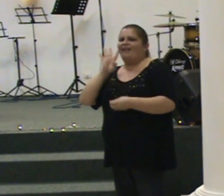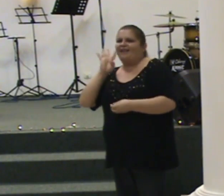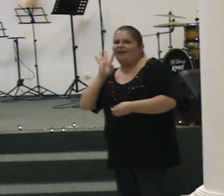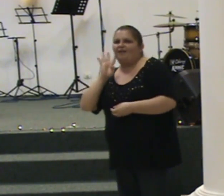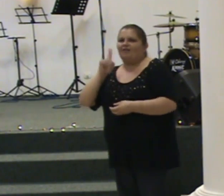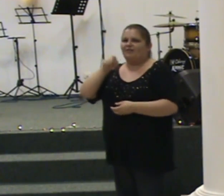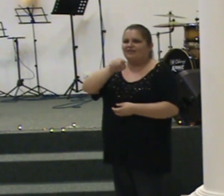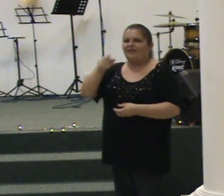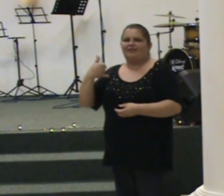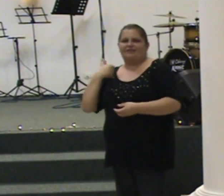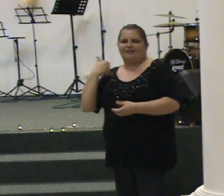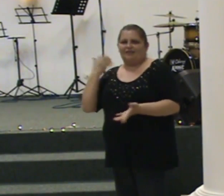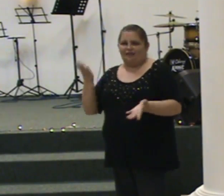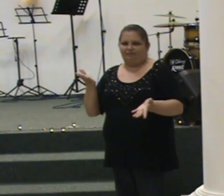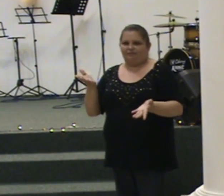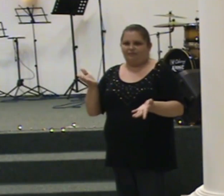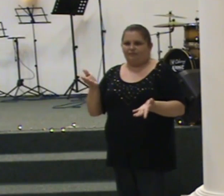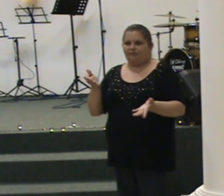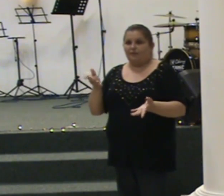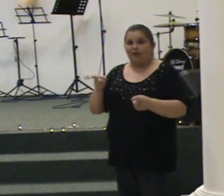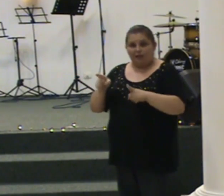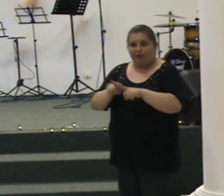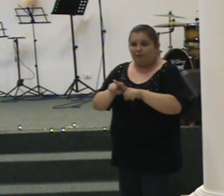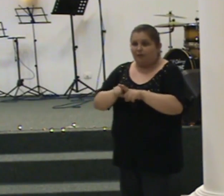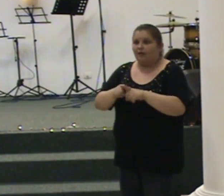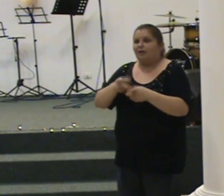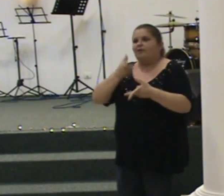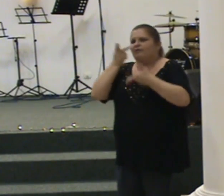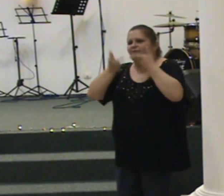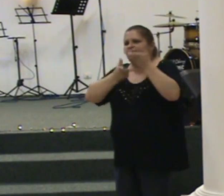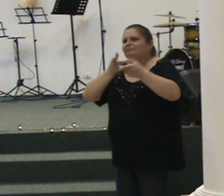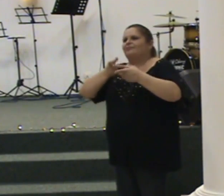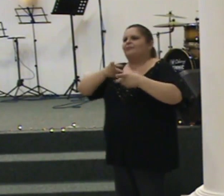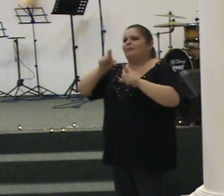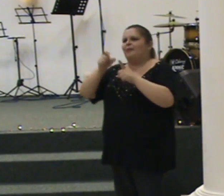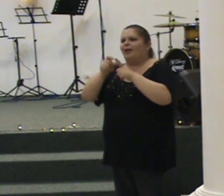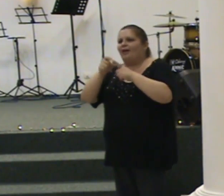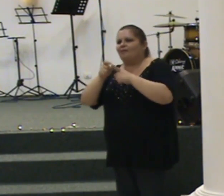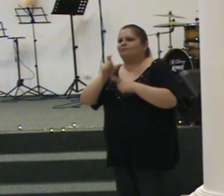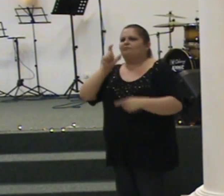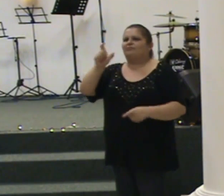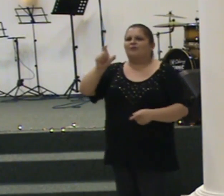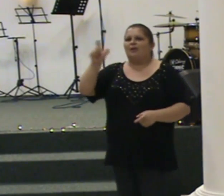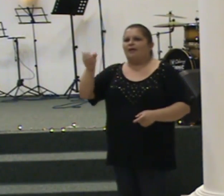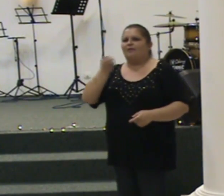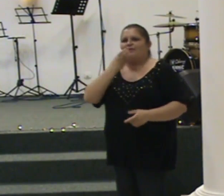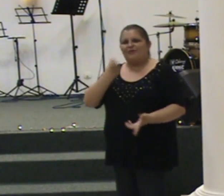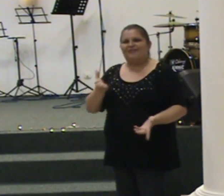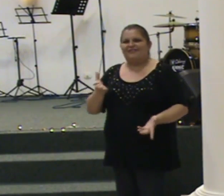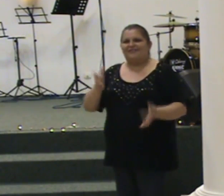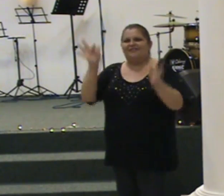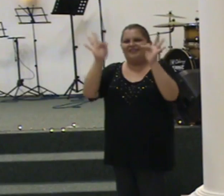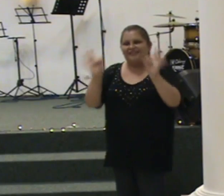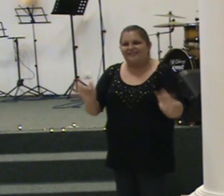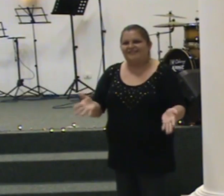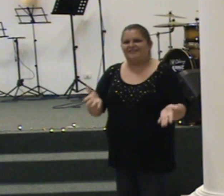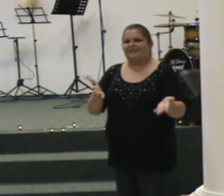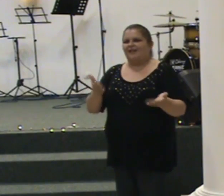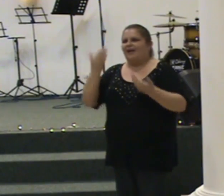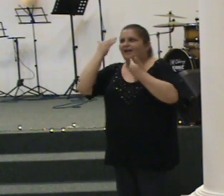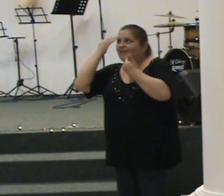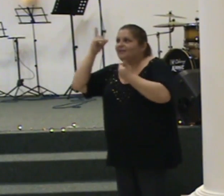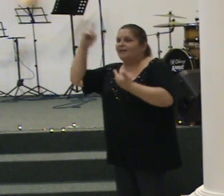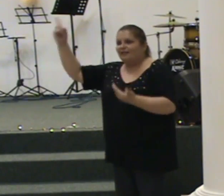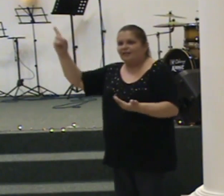É a oportunidade que você tem de falar palavras que você sente de abençoar a vida daquele aniversariante, de agradecer a Deus pela